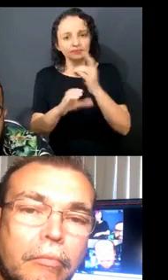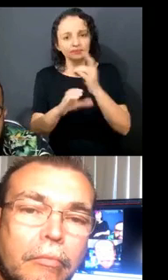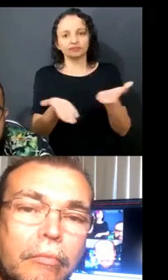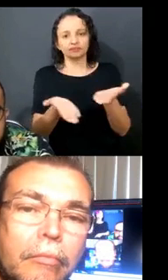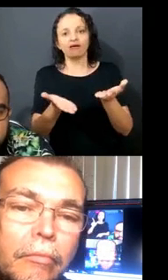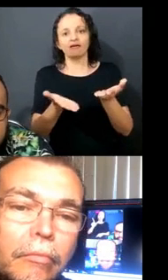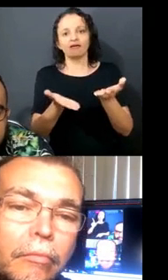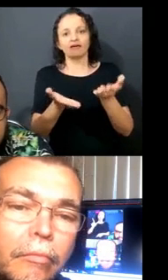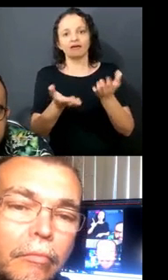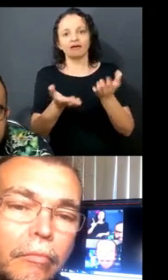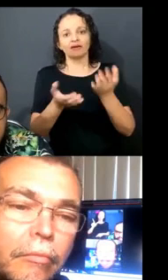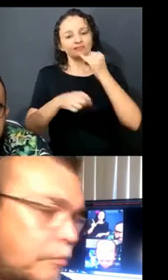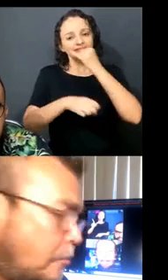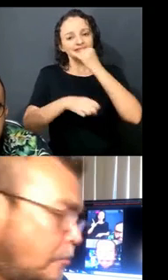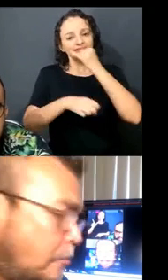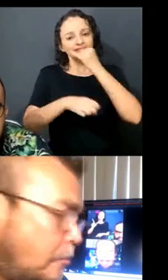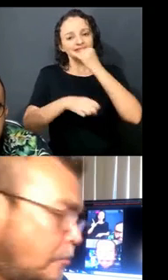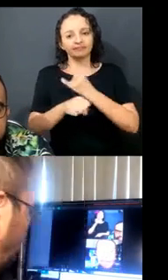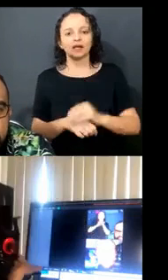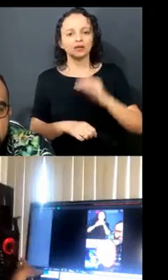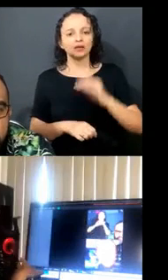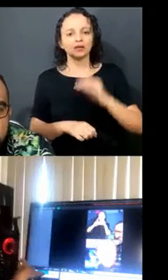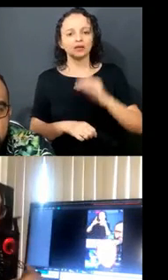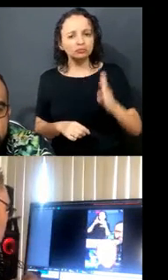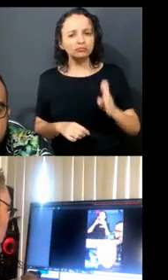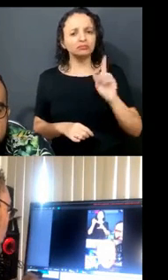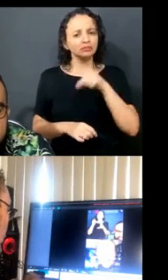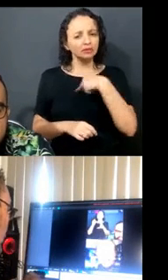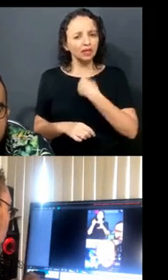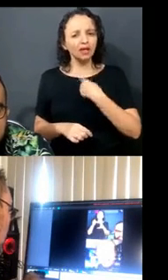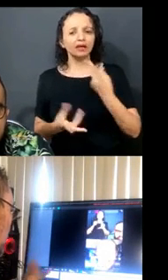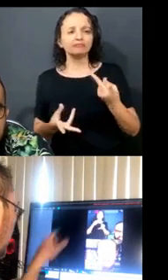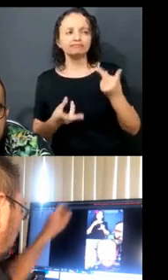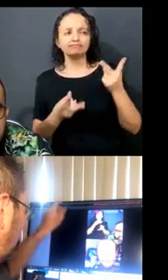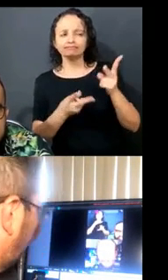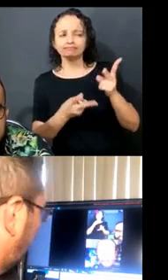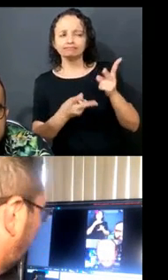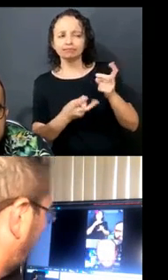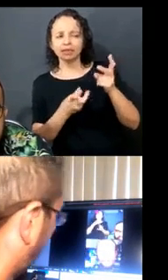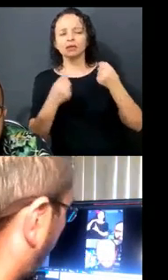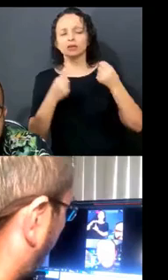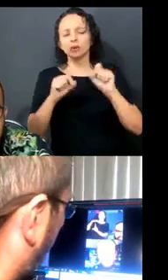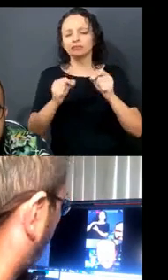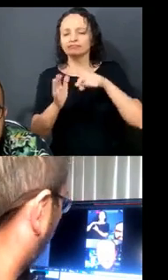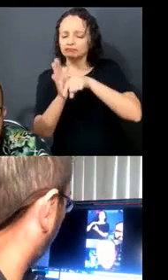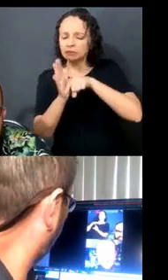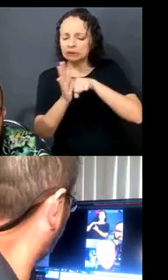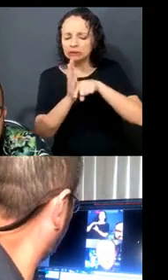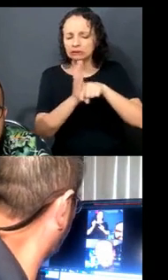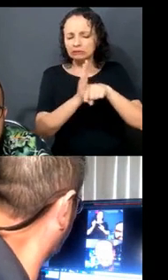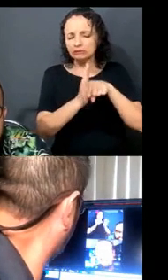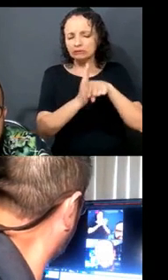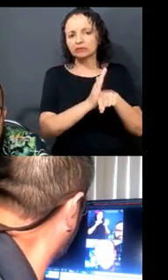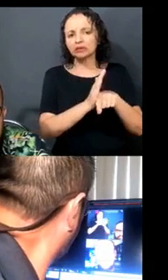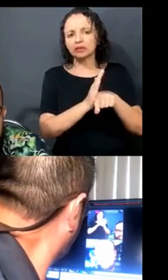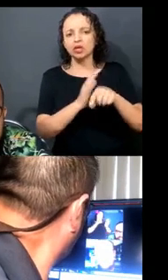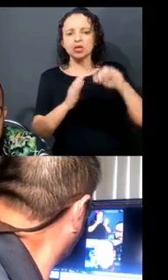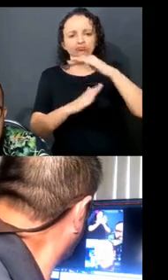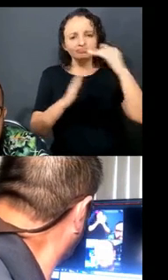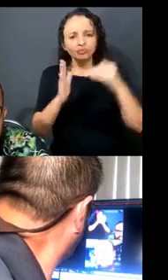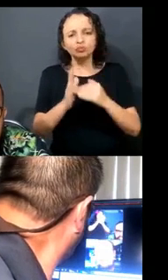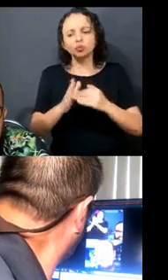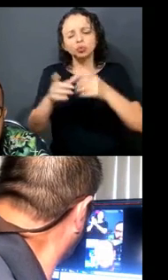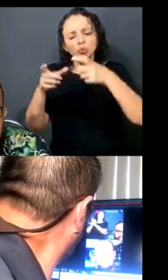E pelo menos no Brasil, eu vejo assim, a gente lê pelas pesquisas, apesar de ser realmente, como você falou, nem